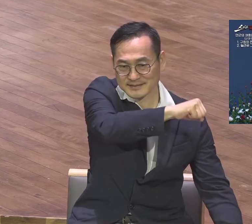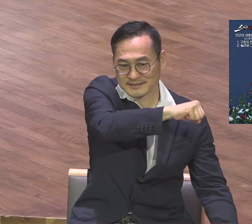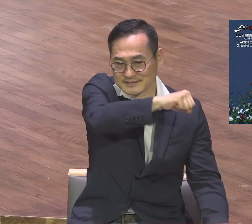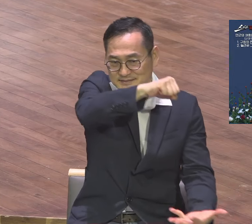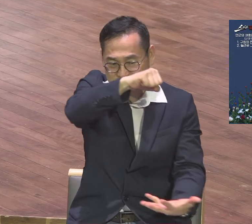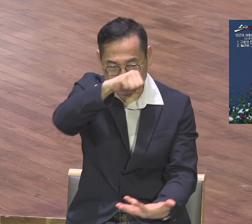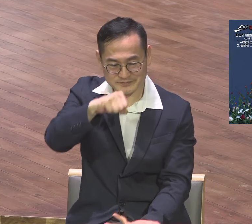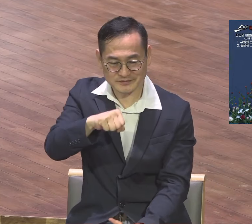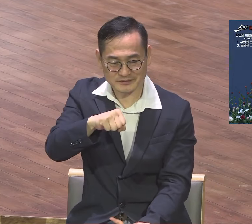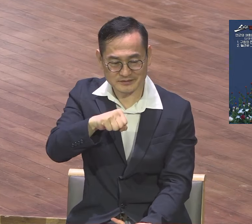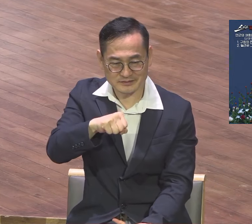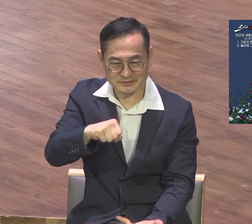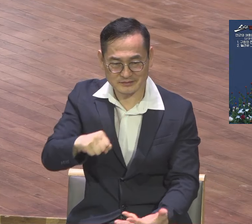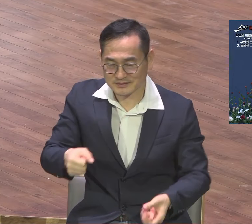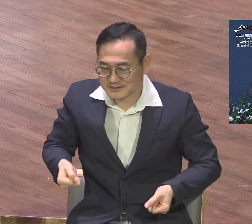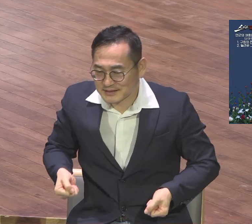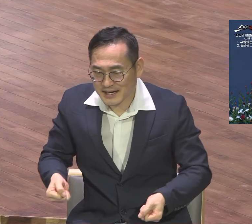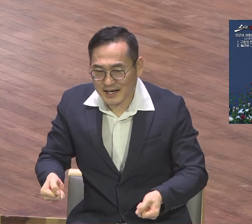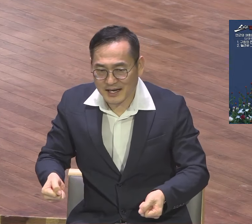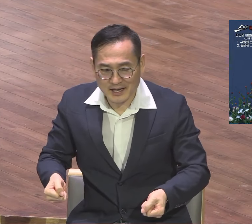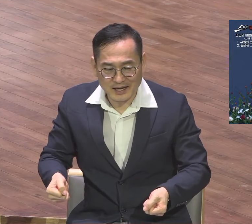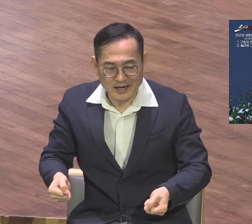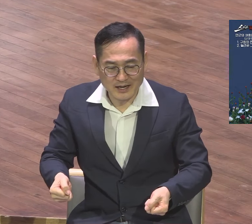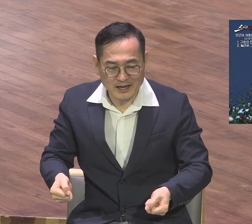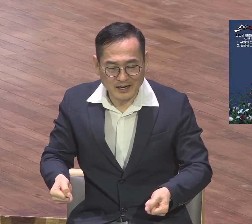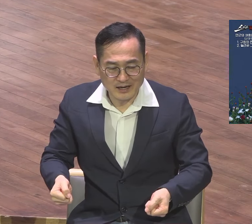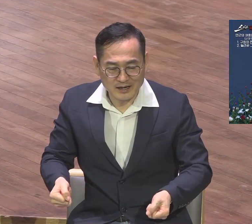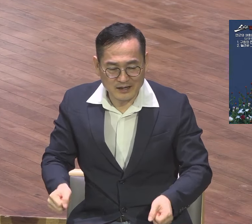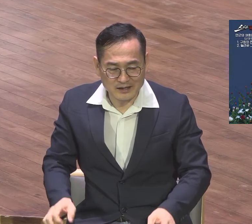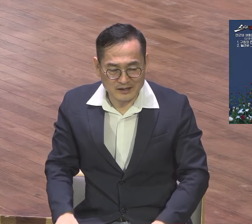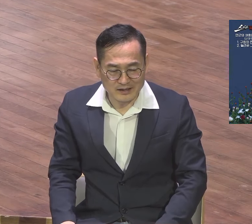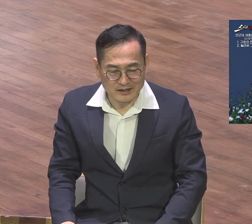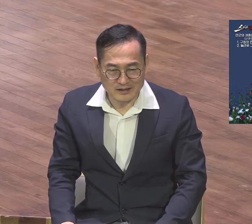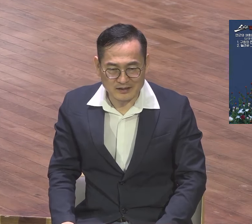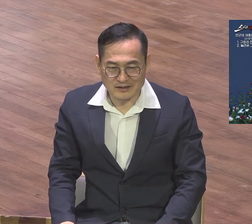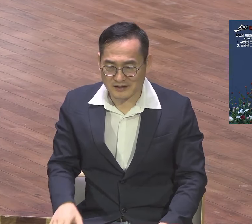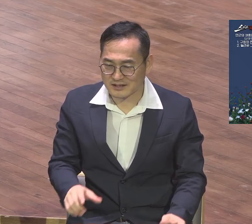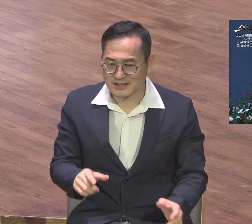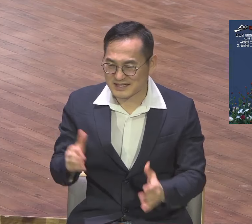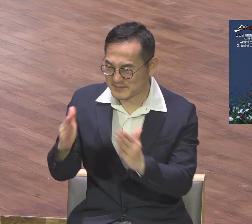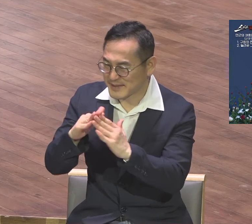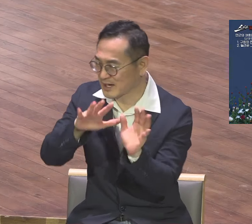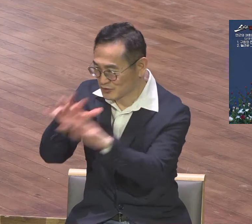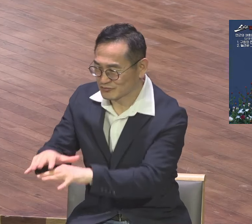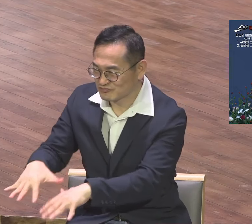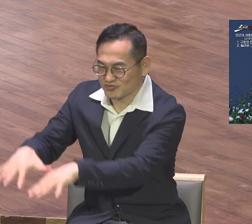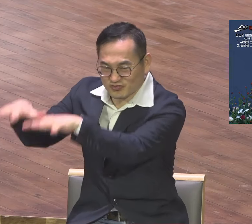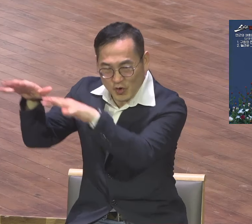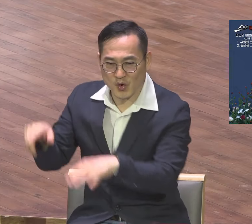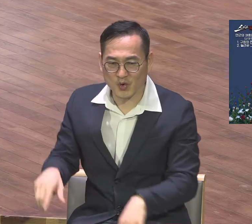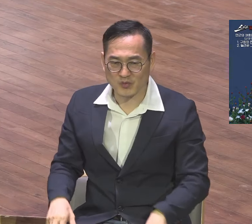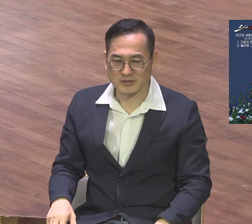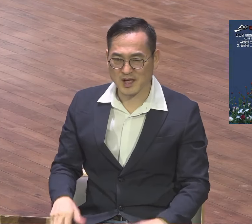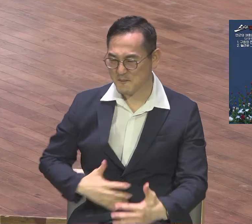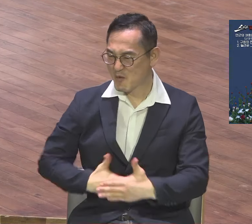시장에 사가지고 니 아까 끌고 집에다 단지마다 고구마 넣으라고 실컷 좀 먹자. 배 좀